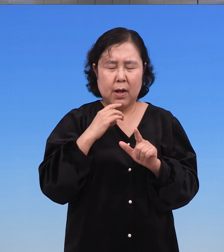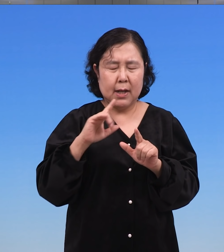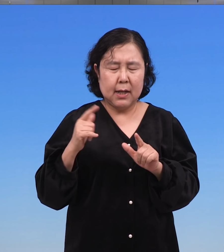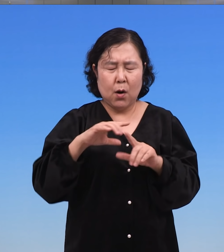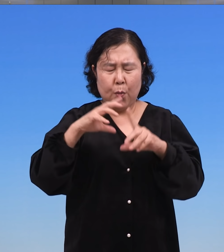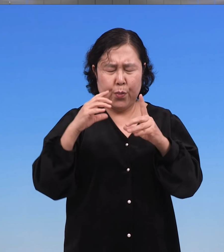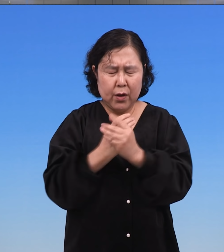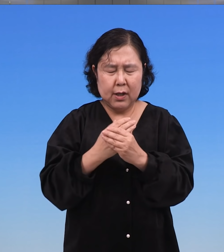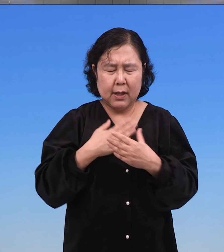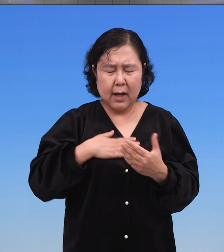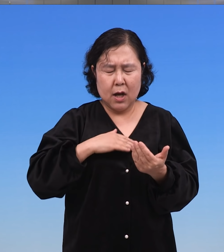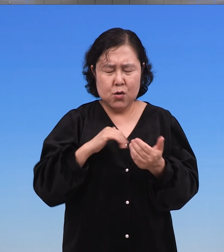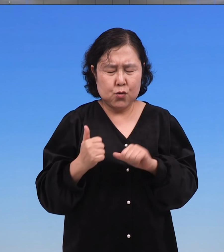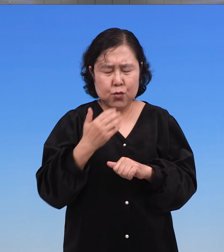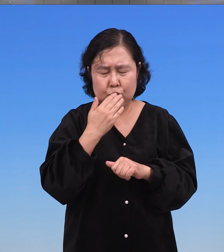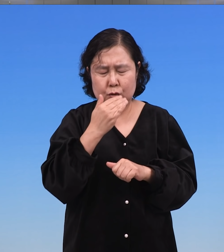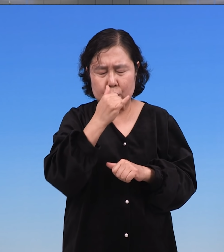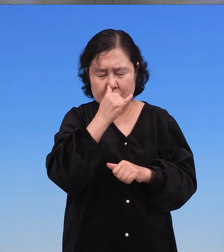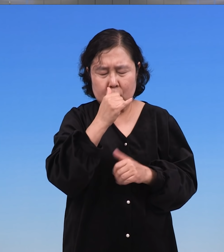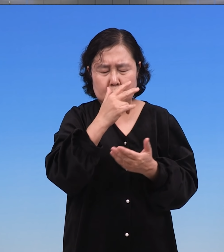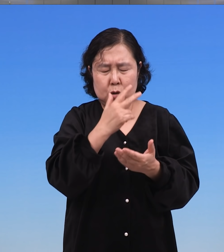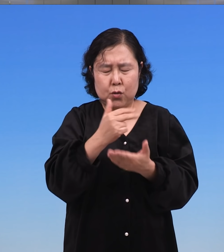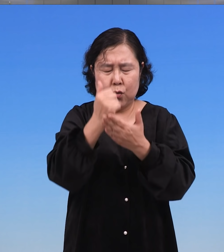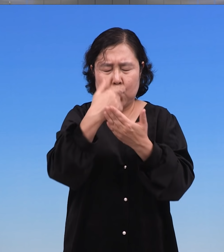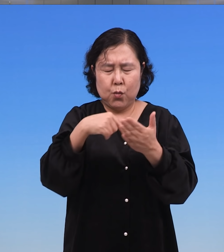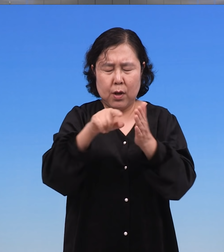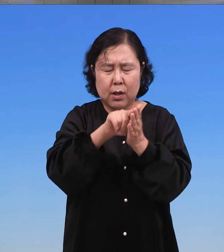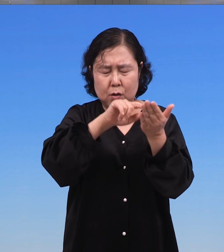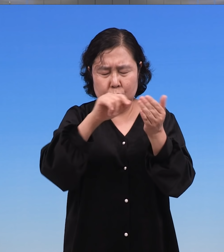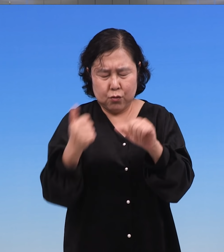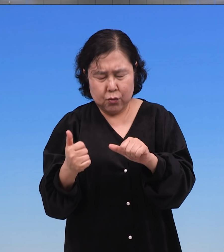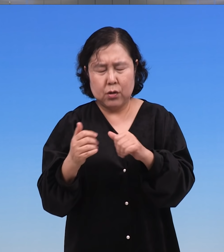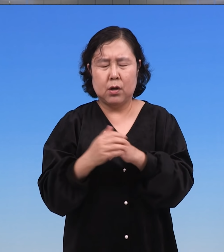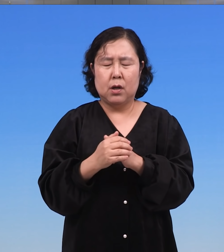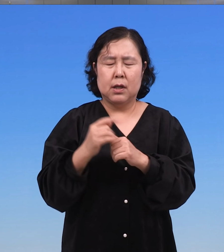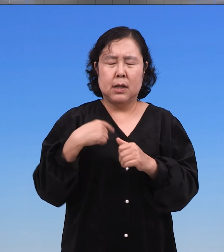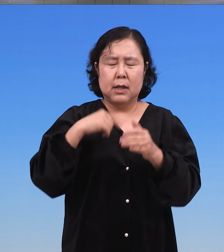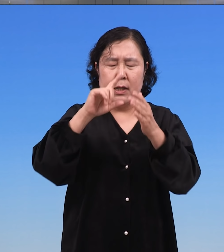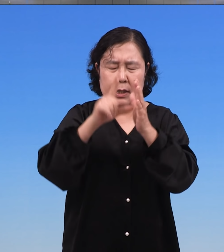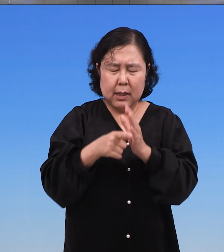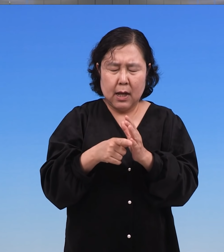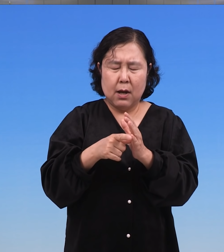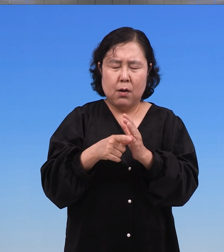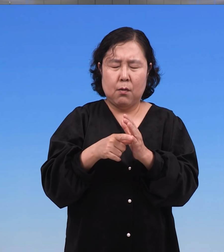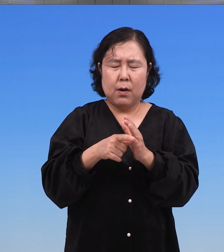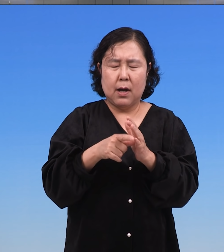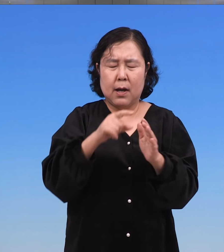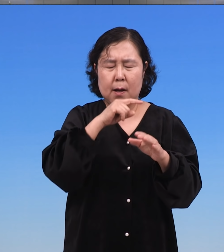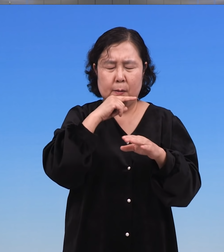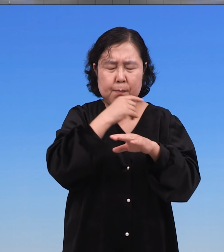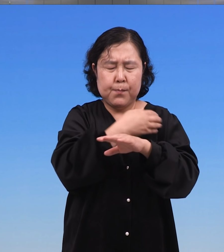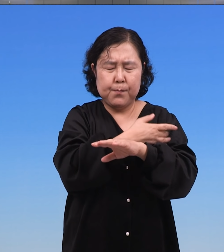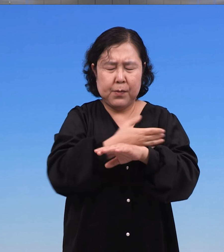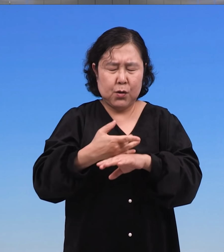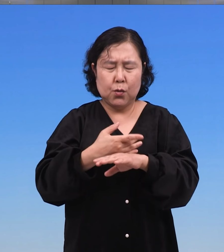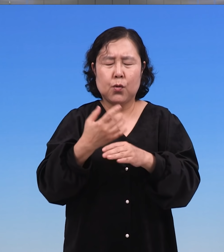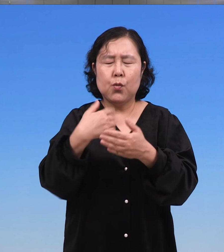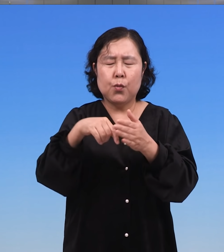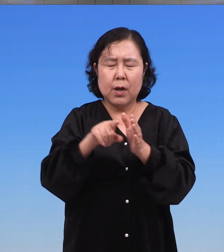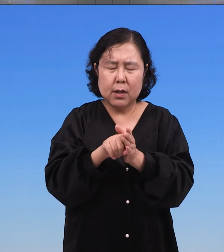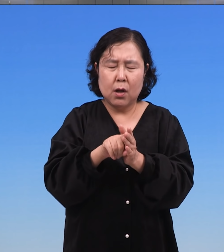아니라 온전히 죽어지는, 주를 위하여 죽는 이 시대와 민족을 위하여, 어려움을 겪는 한국교회를 위하여